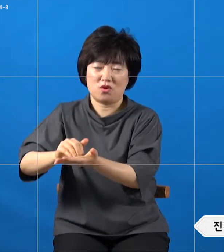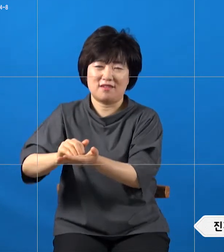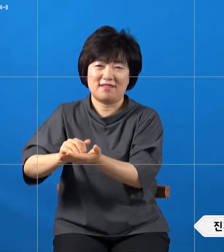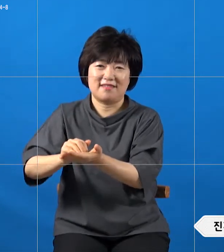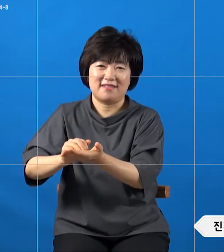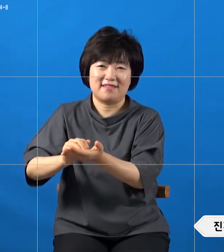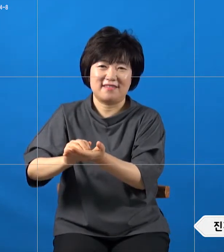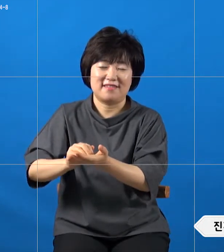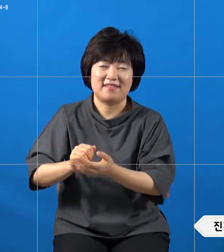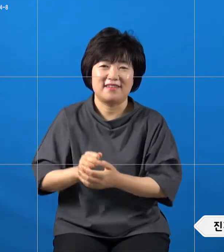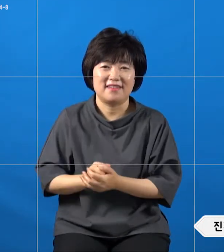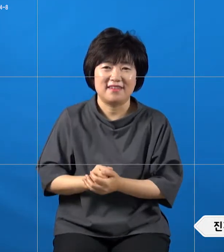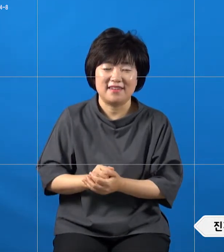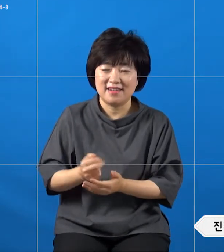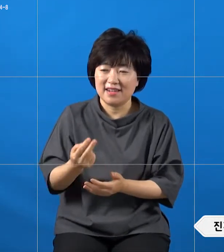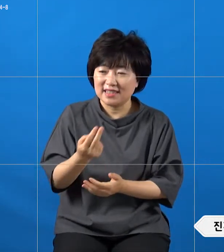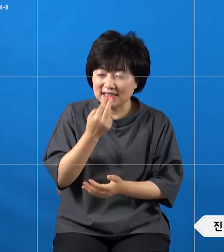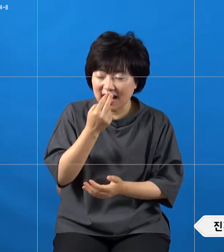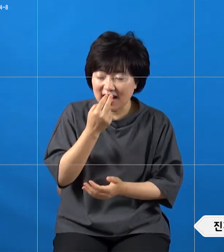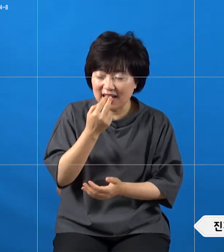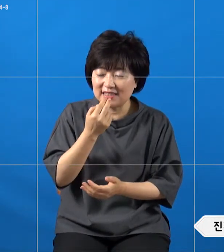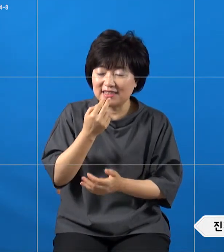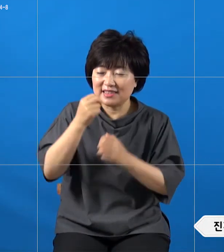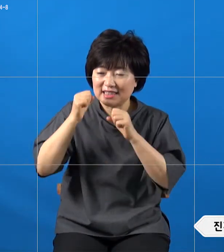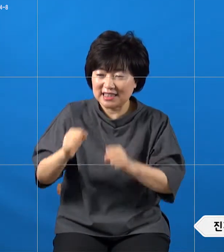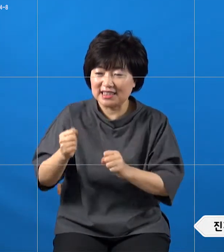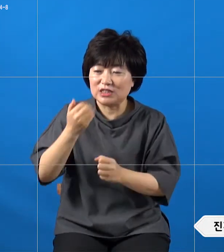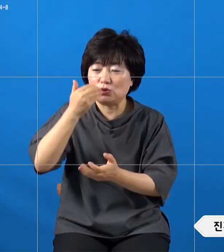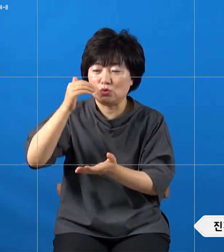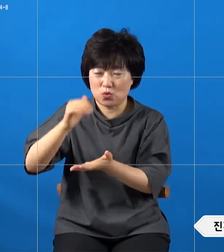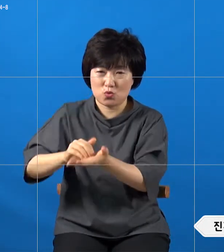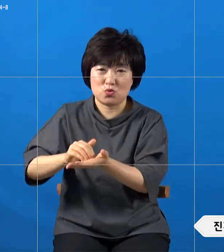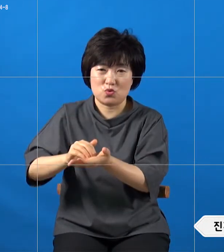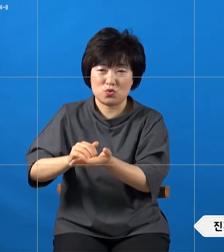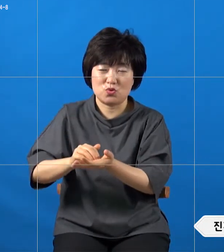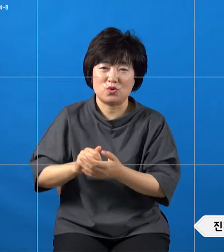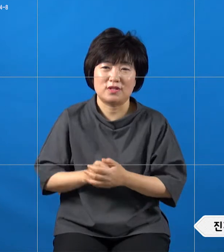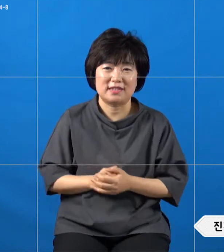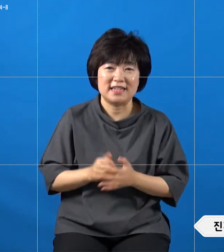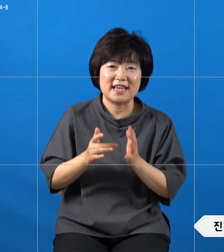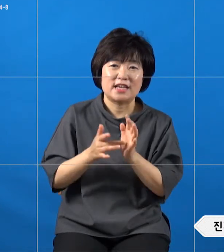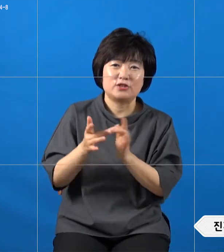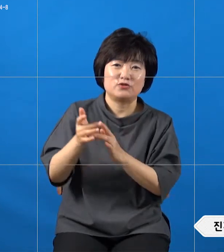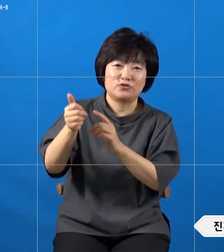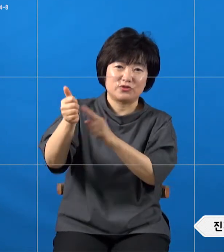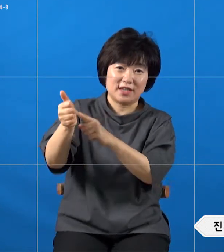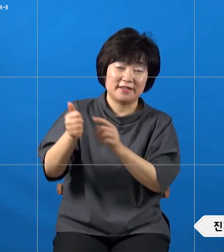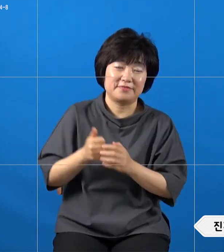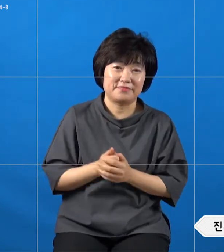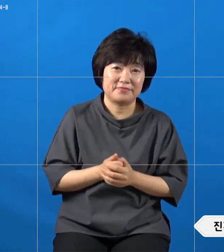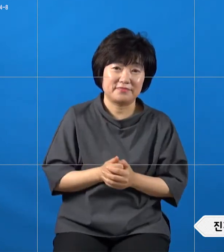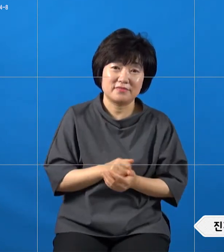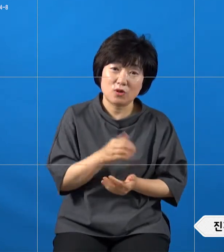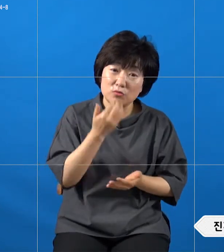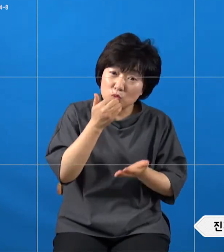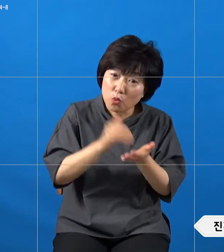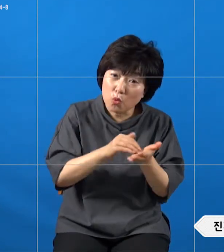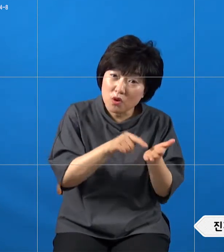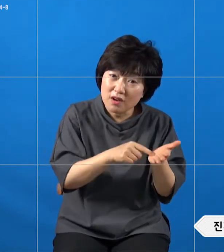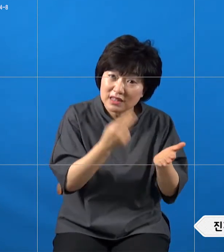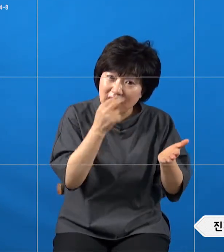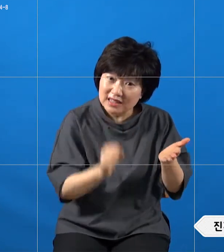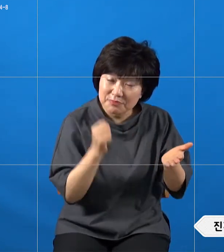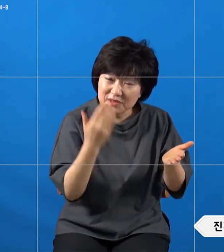stone, 산 돌이신 예수께. 사랑하는 여러분, 돌은